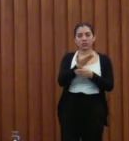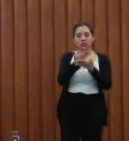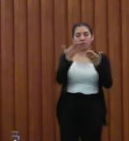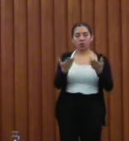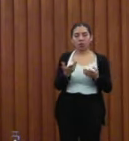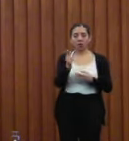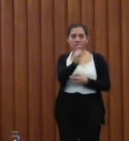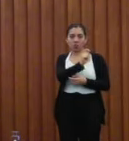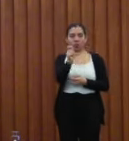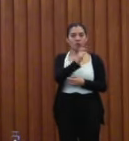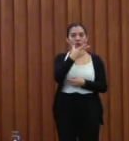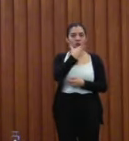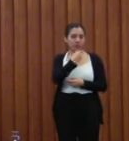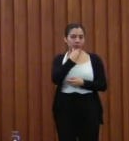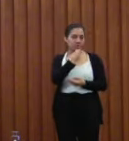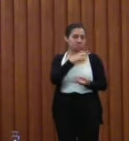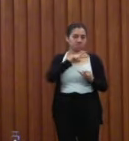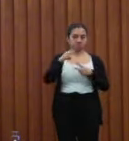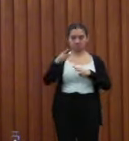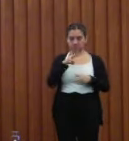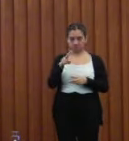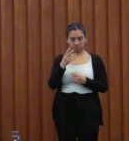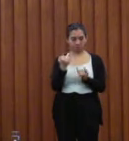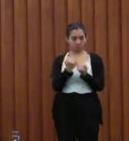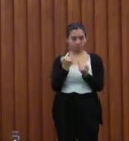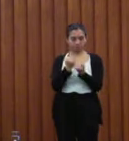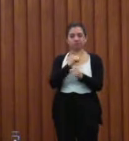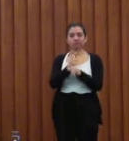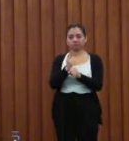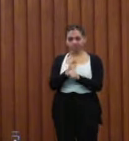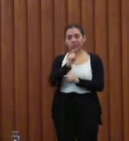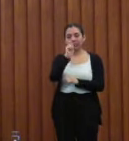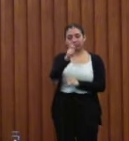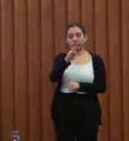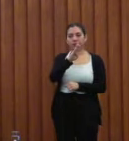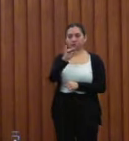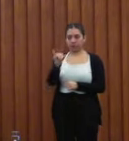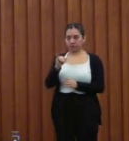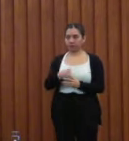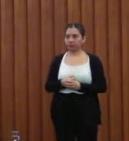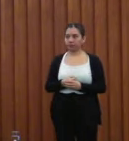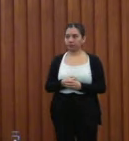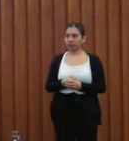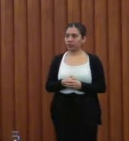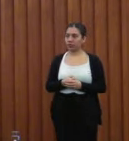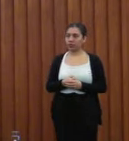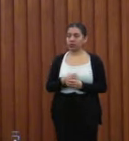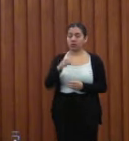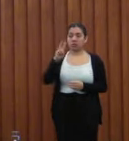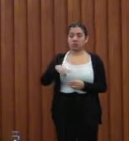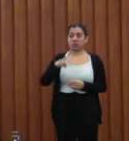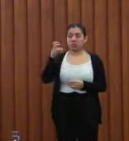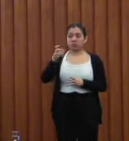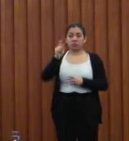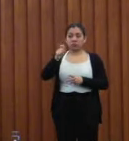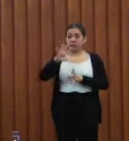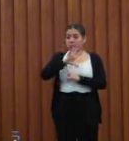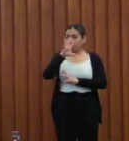Y en el caso de personas intersexuales, pues ahí sí es la invisibilidad es absoluta. No tenemos registrado ningún